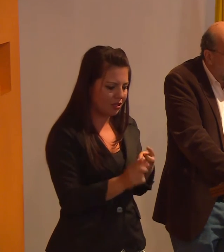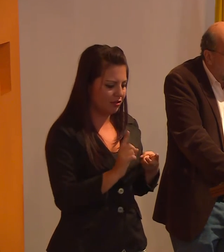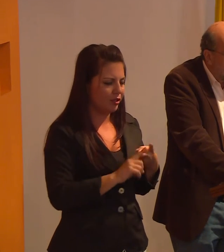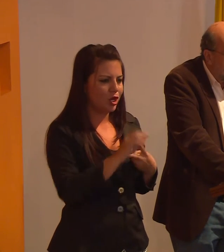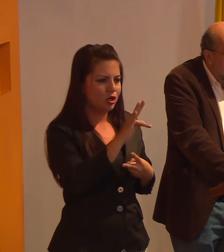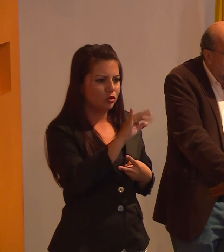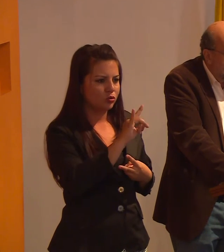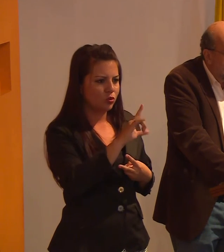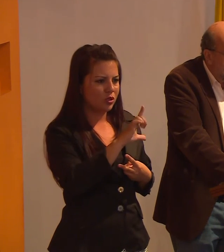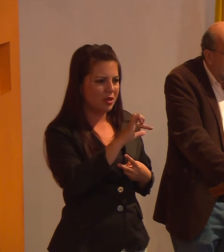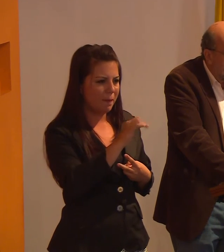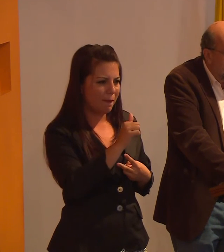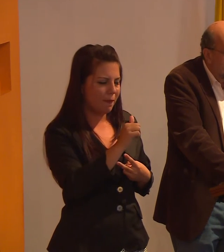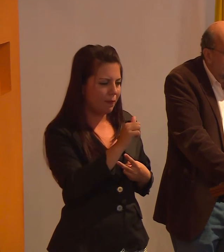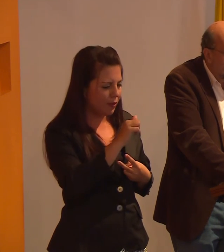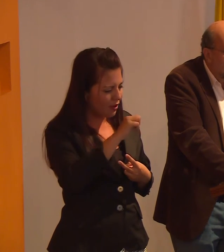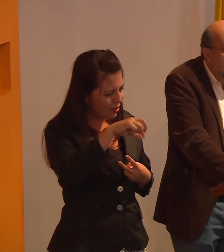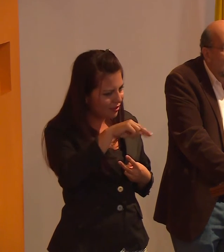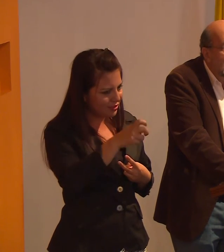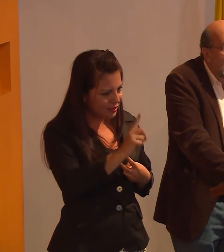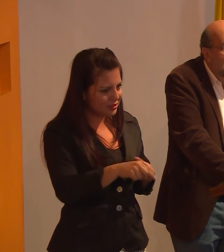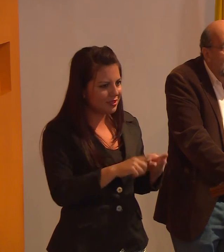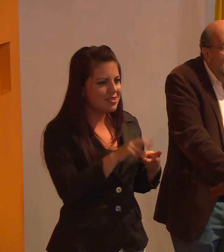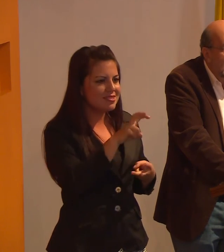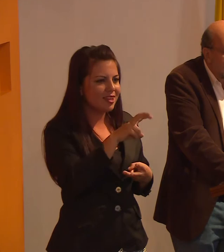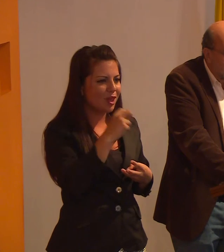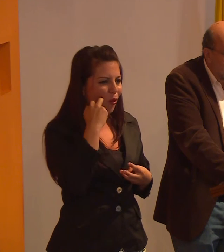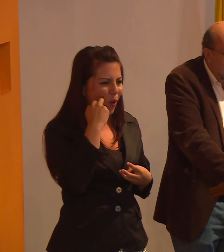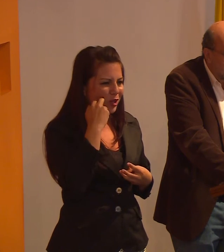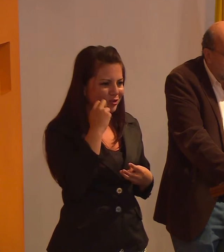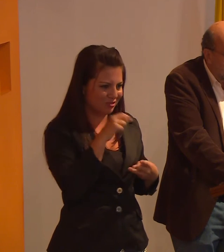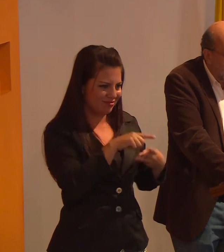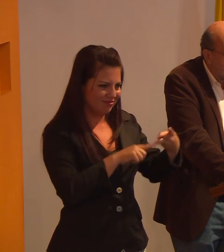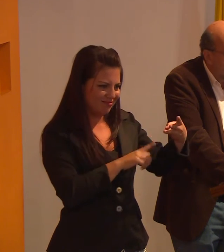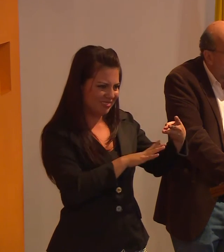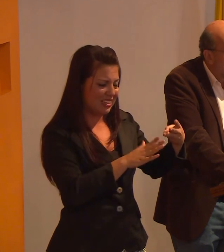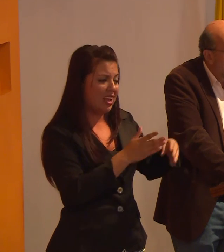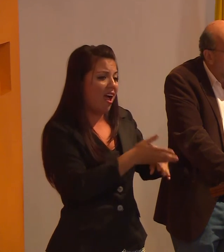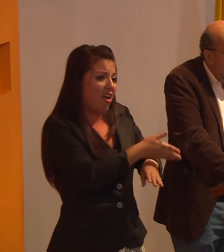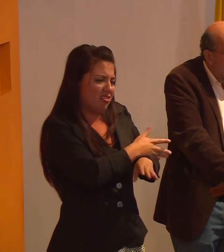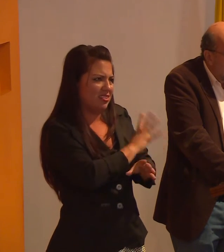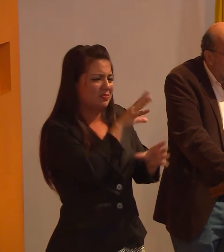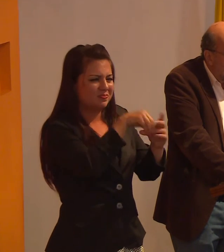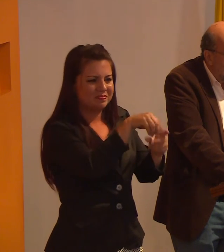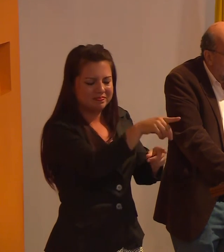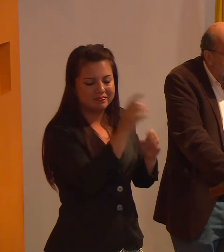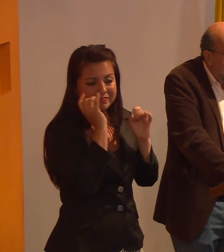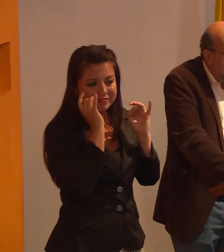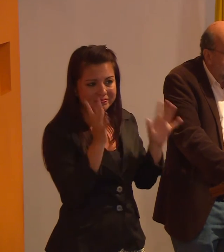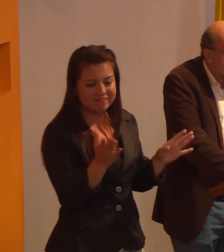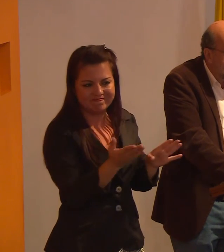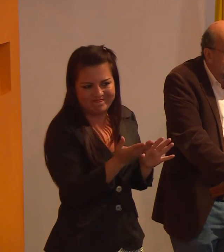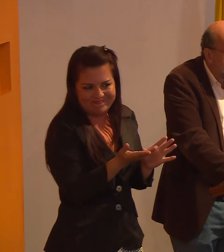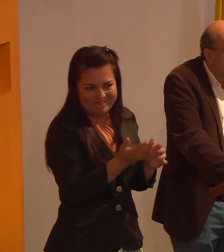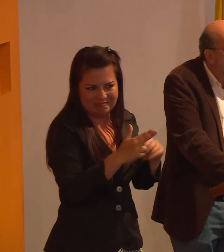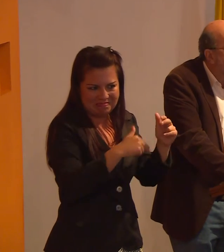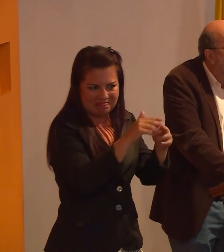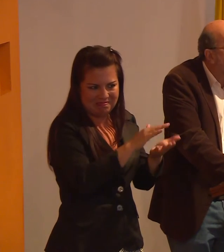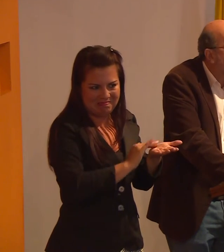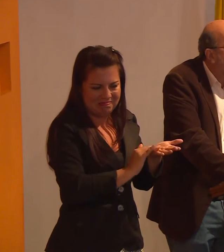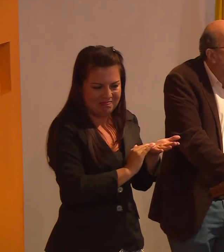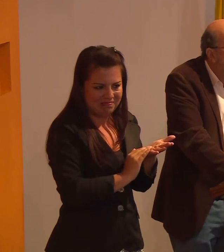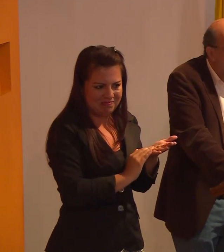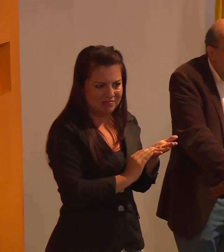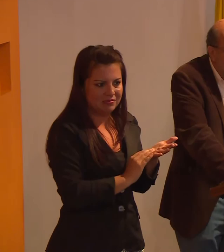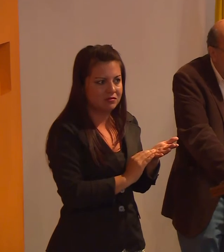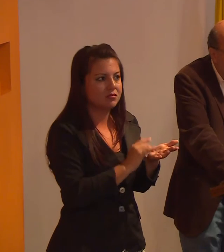se encontraban en total abandono con grave deterioro en sus instalaciones, con el agravante de representar